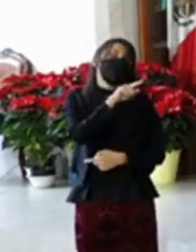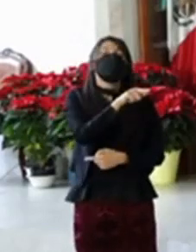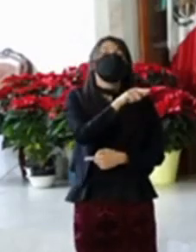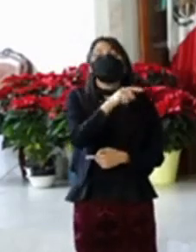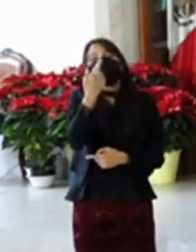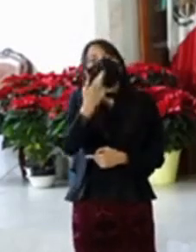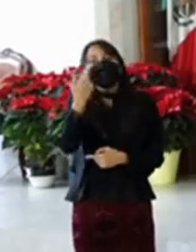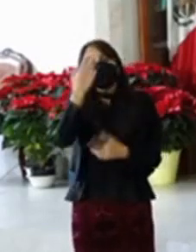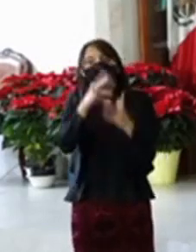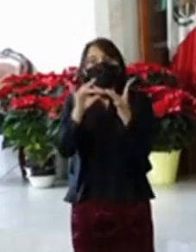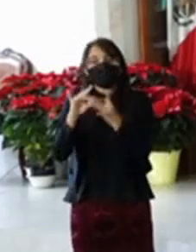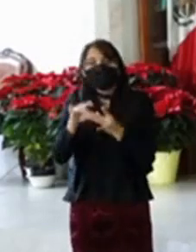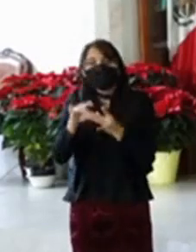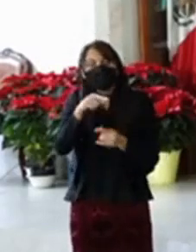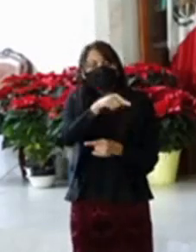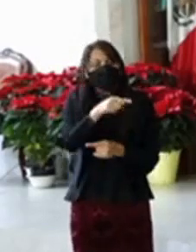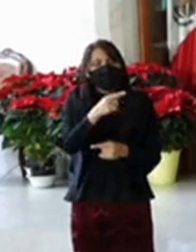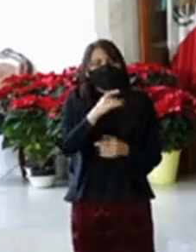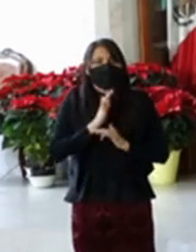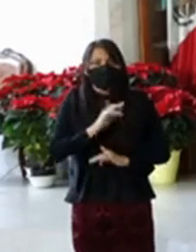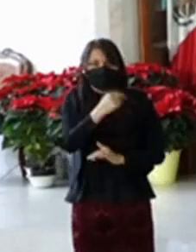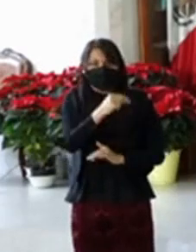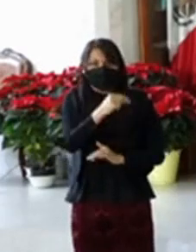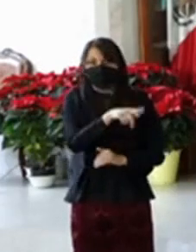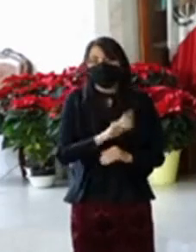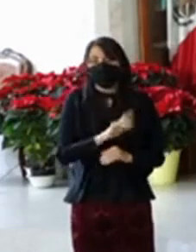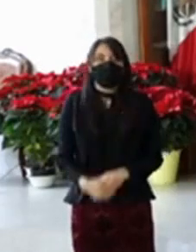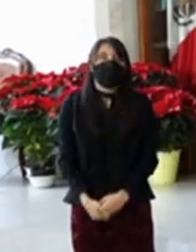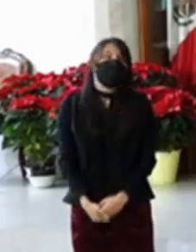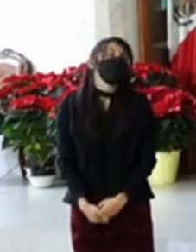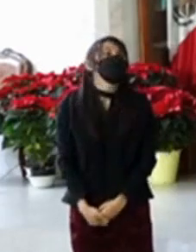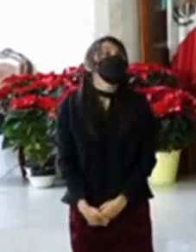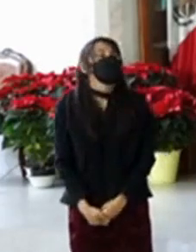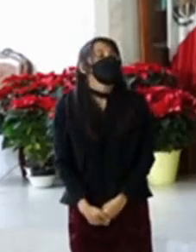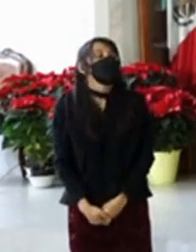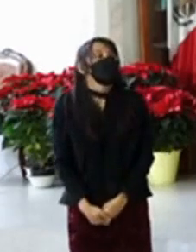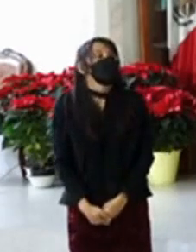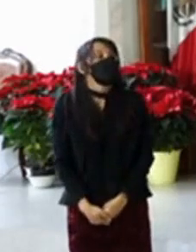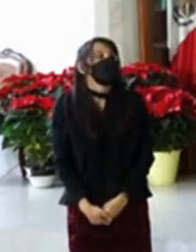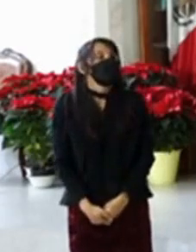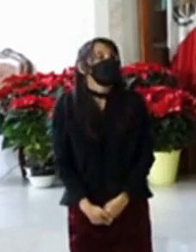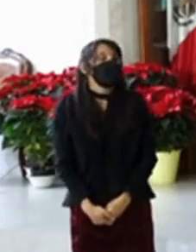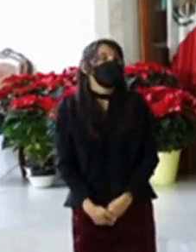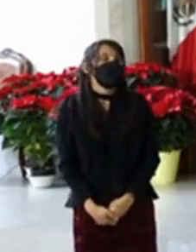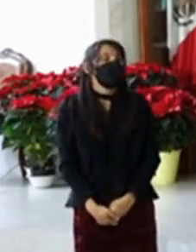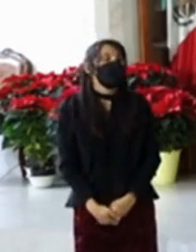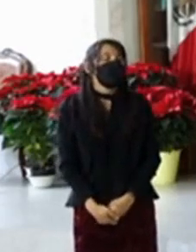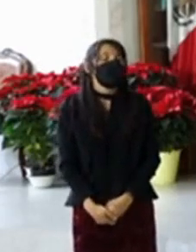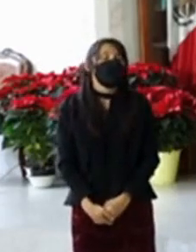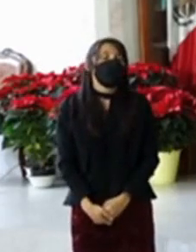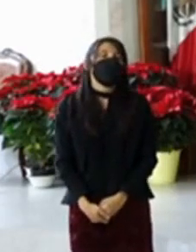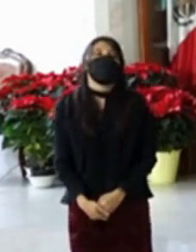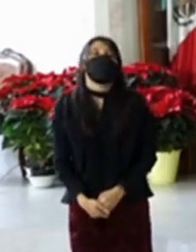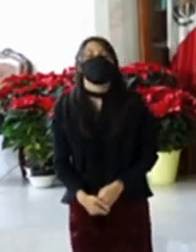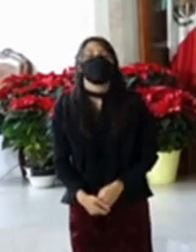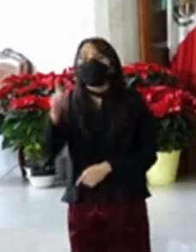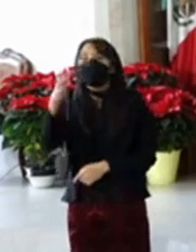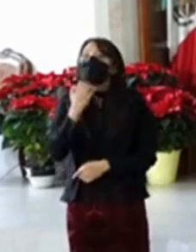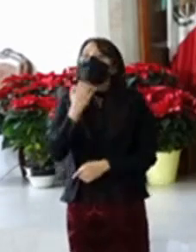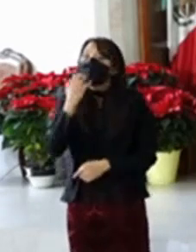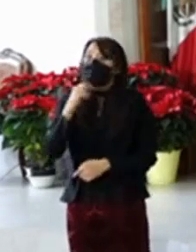parecido el nombre. El reino del norte, el reino de Israel con su capital